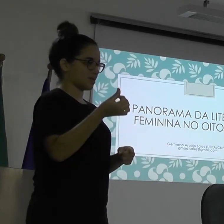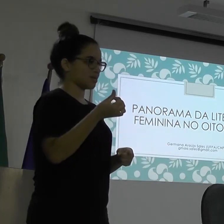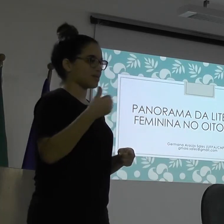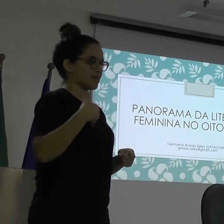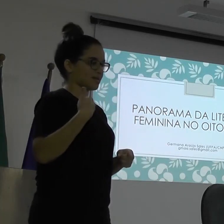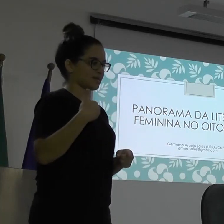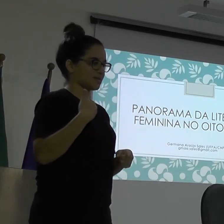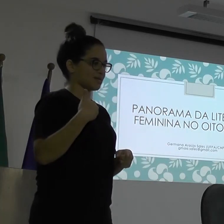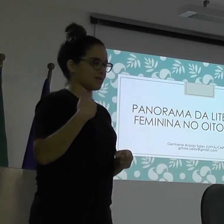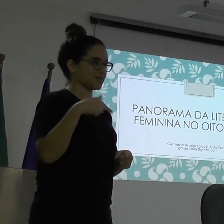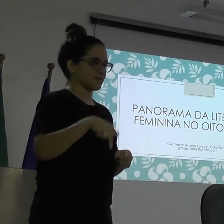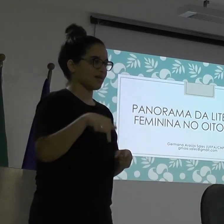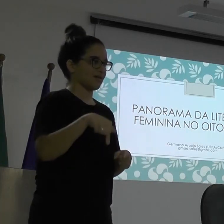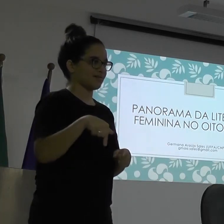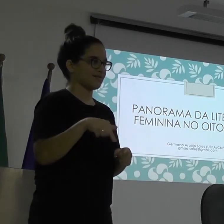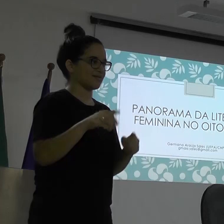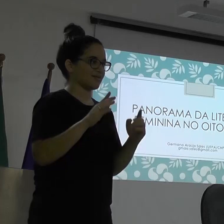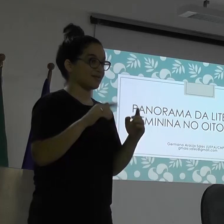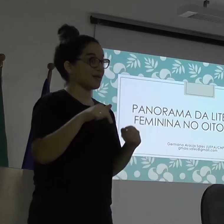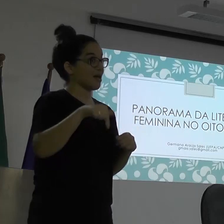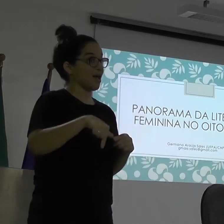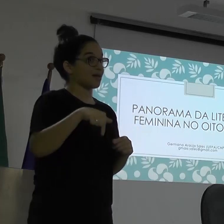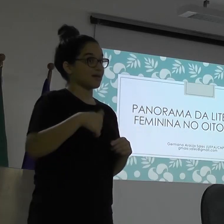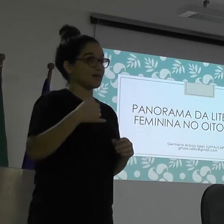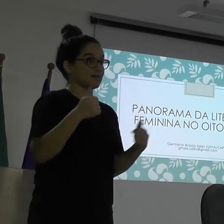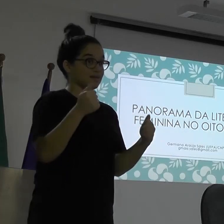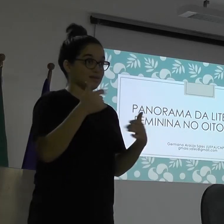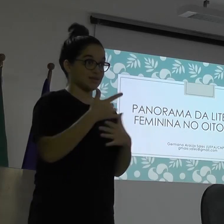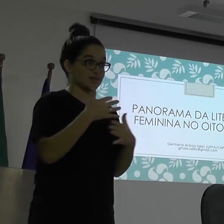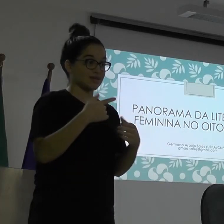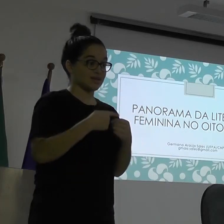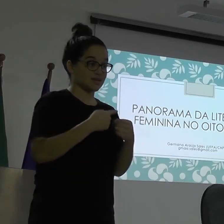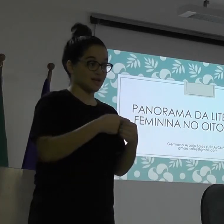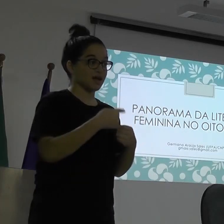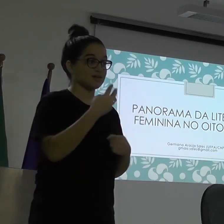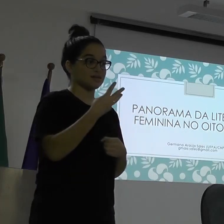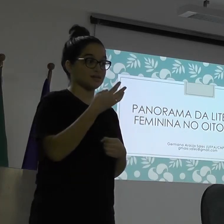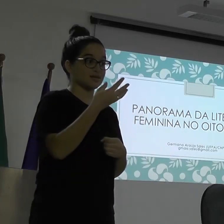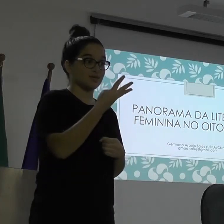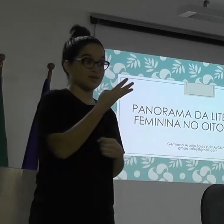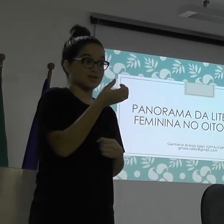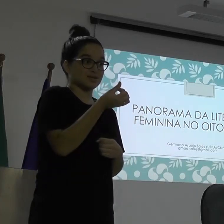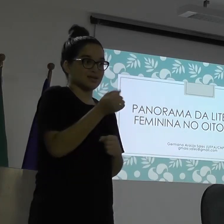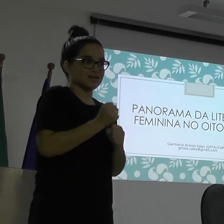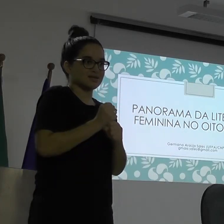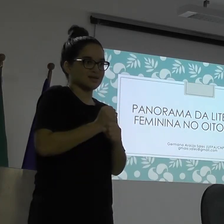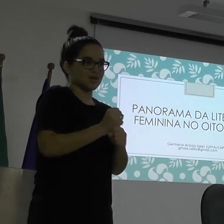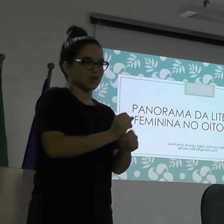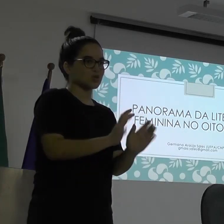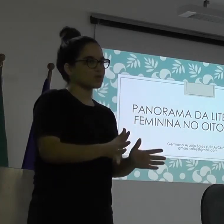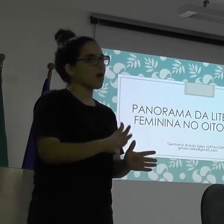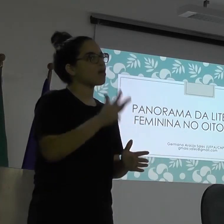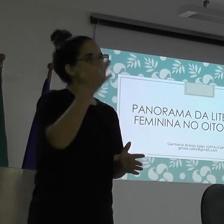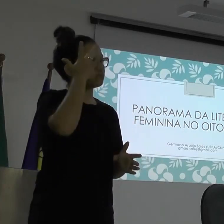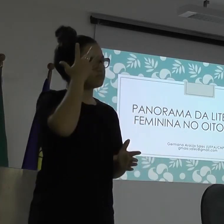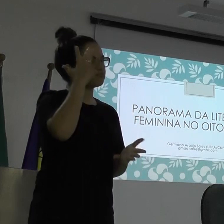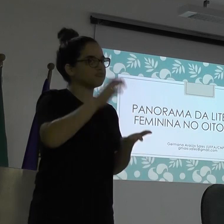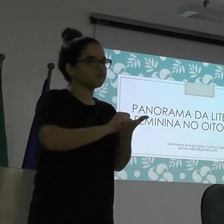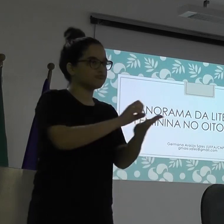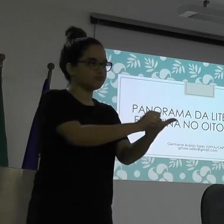346 anos, né? Então, uma cidade com 346 anos deve ter registros ótimos, né?